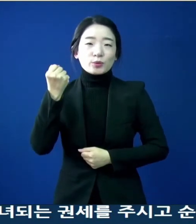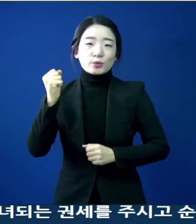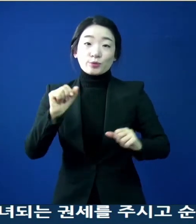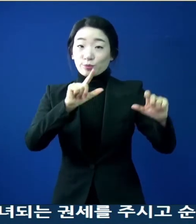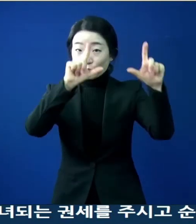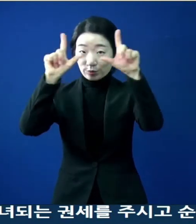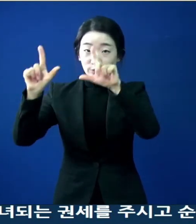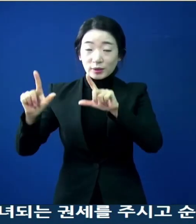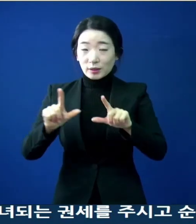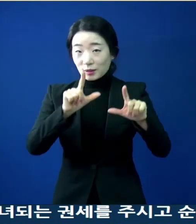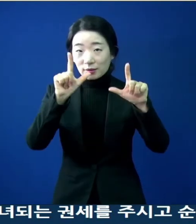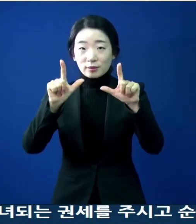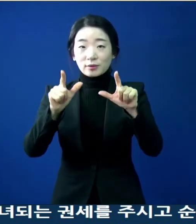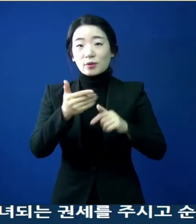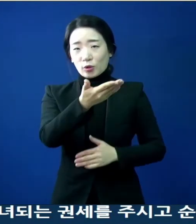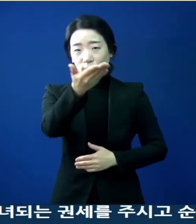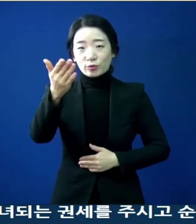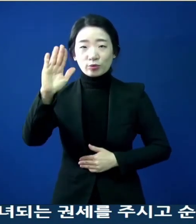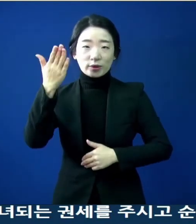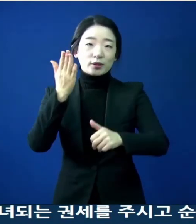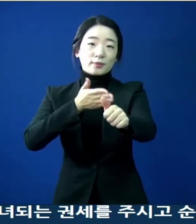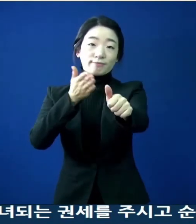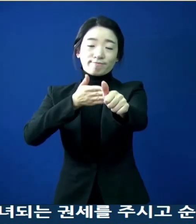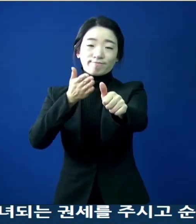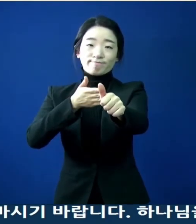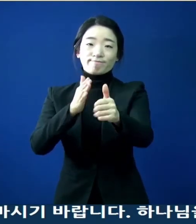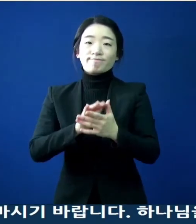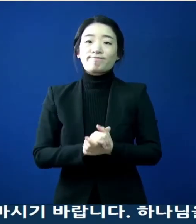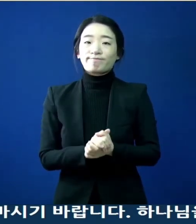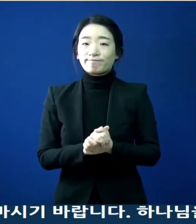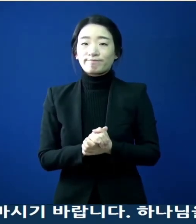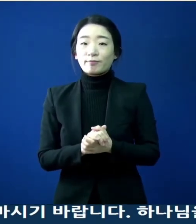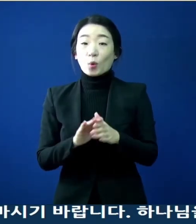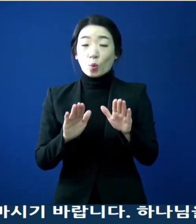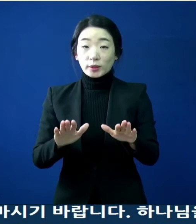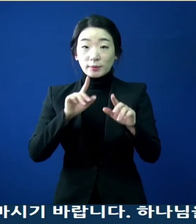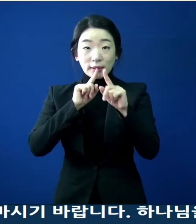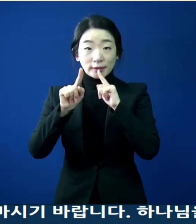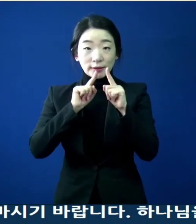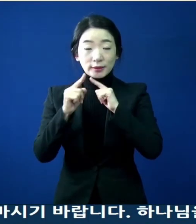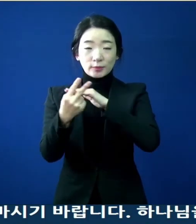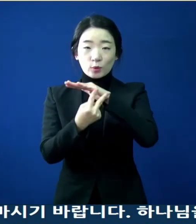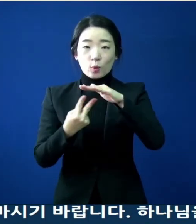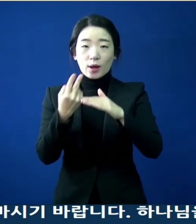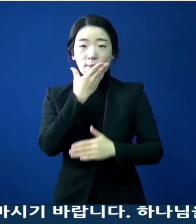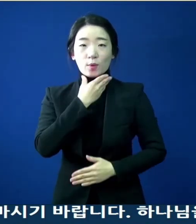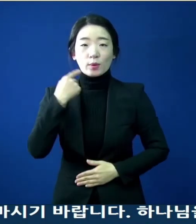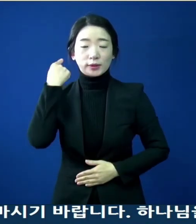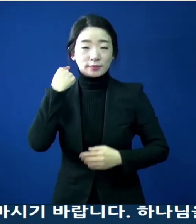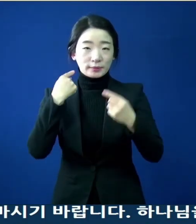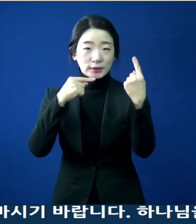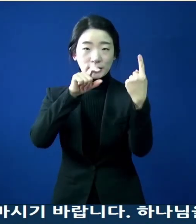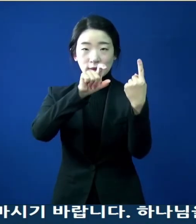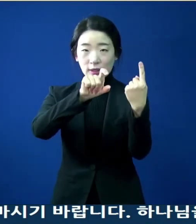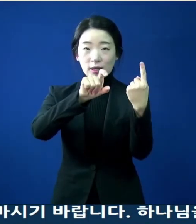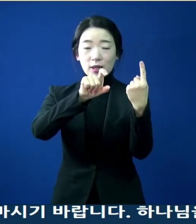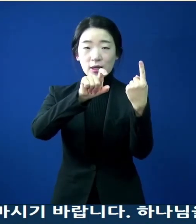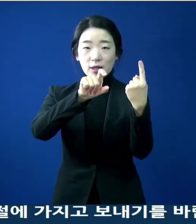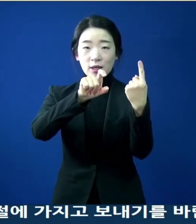마지막으로 1장 5절로 다시 돌아가 보시면 빛이 어둠에